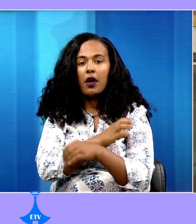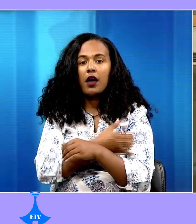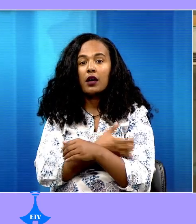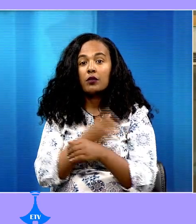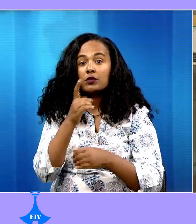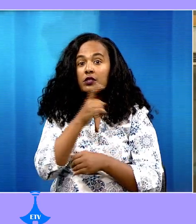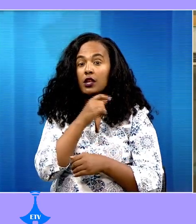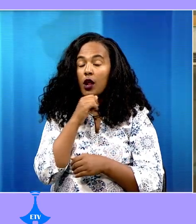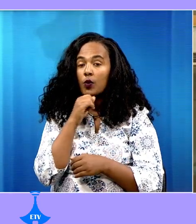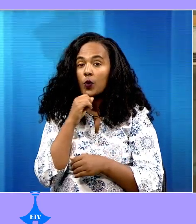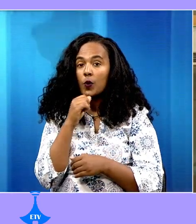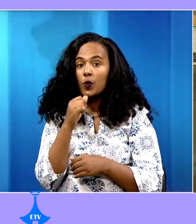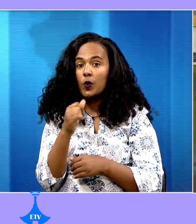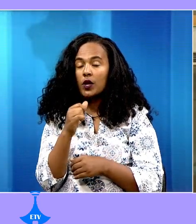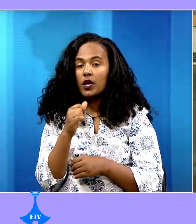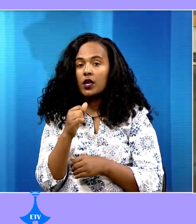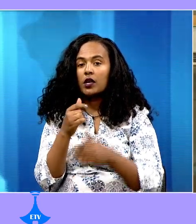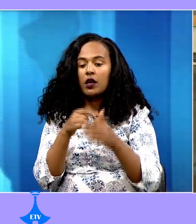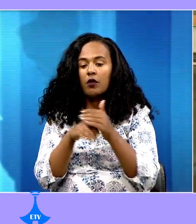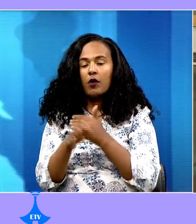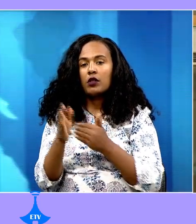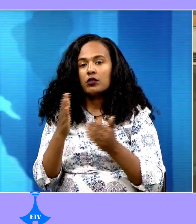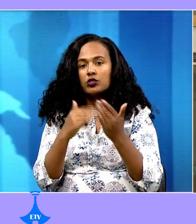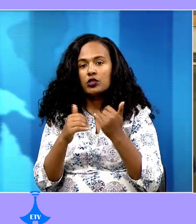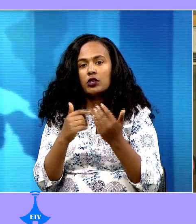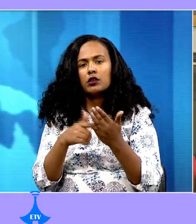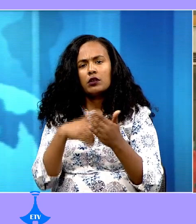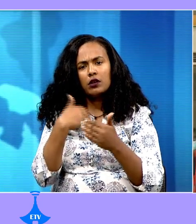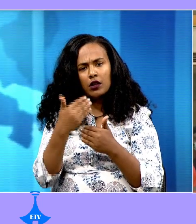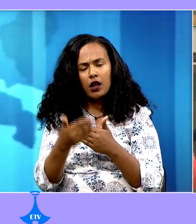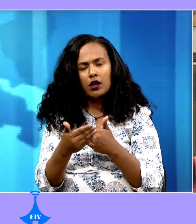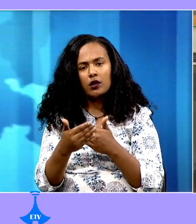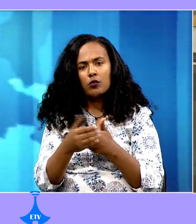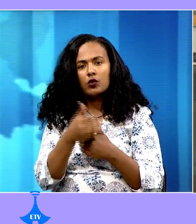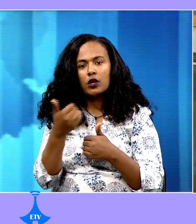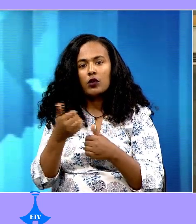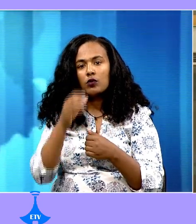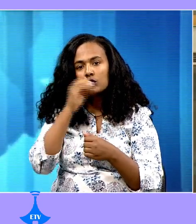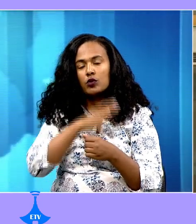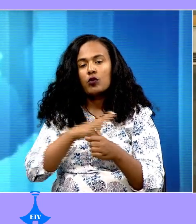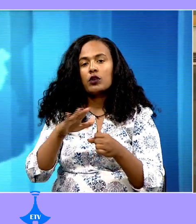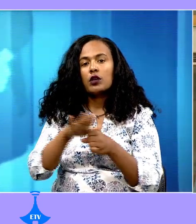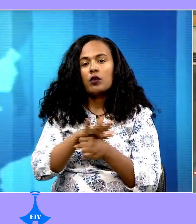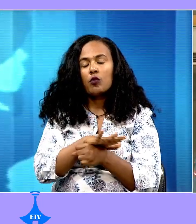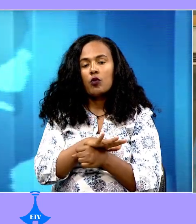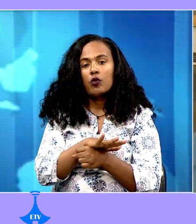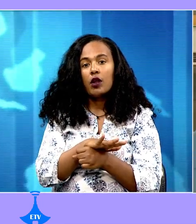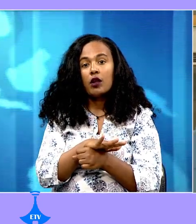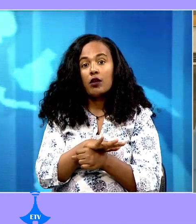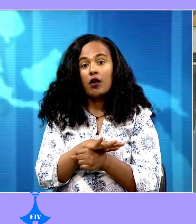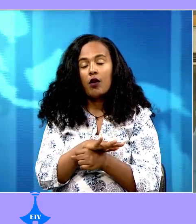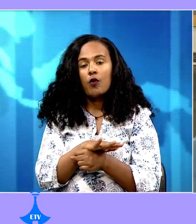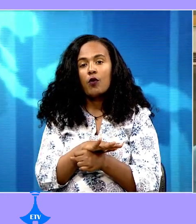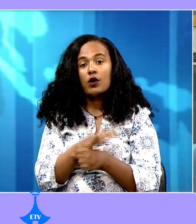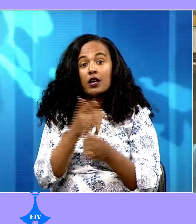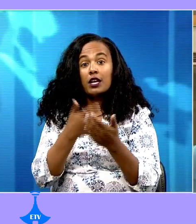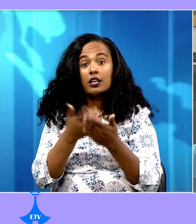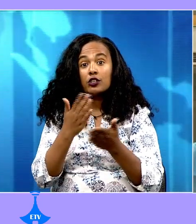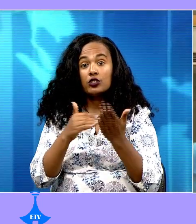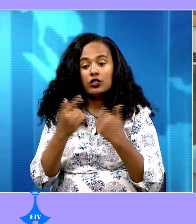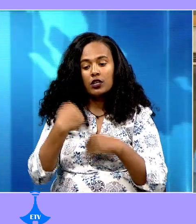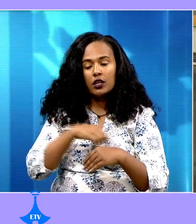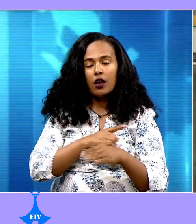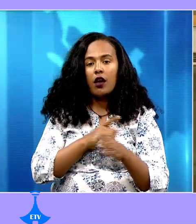በአቅሙ እያመረተ አይደለም። የግባትም ችግር እንደገና ደግሞ ወይራውሱም እየሞላና ደንበኞች የመውሰድ አክሰስ ስለሌለ ማለት ነው። ስለዚህ ይህን ችግር እኛ